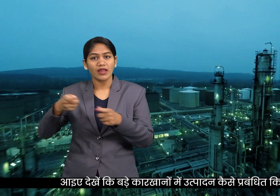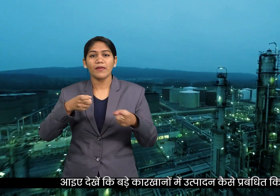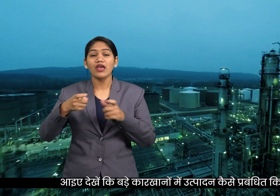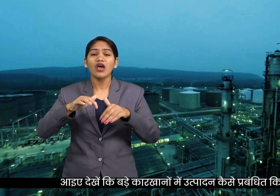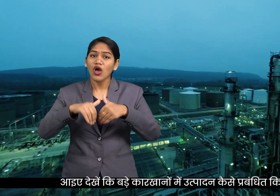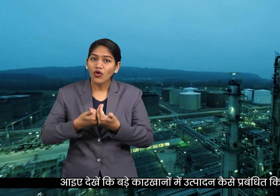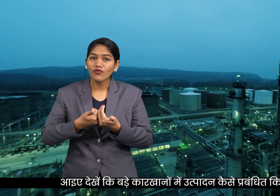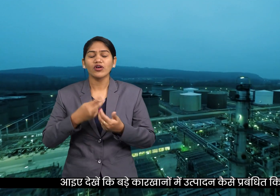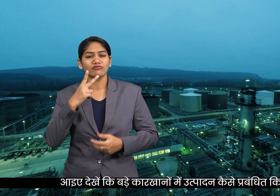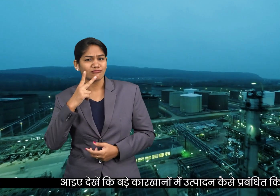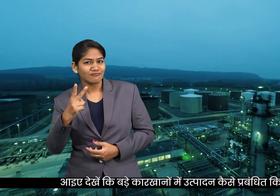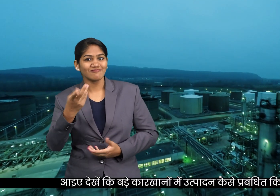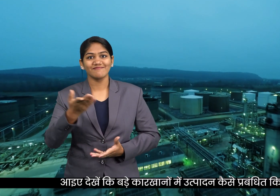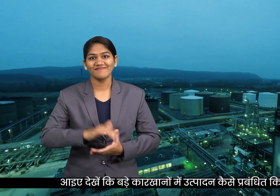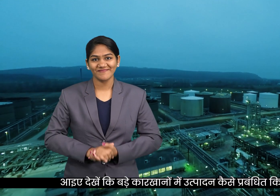है।